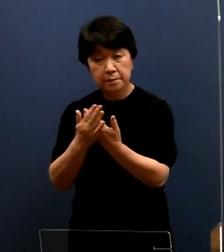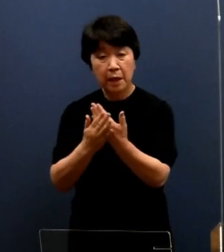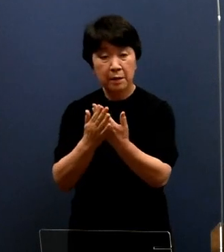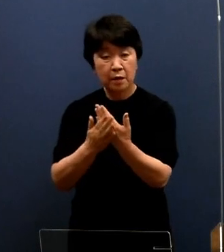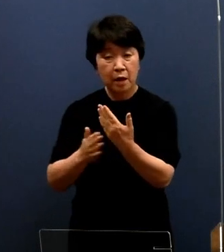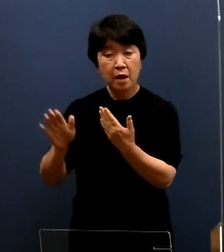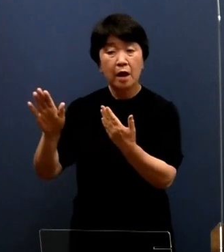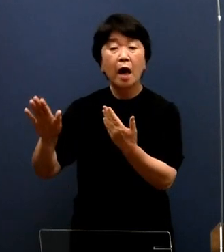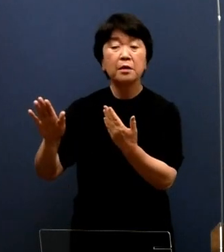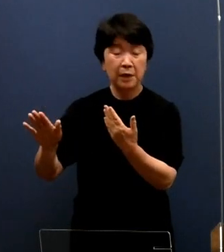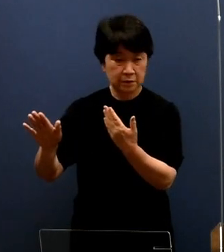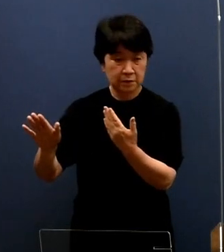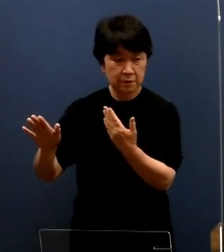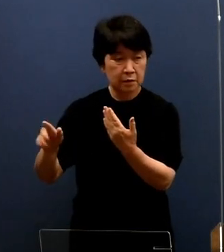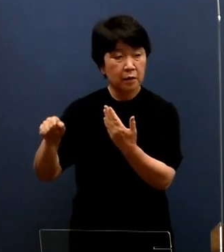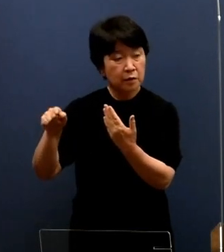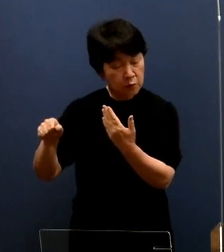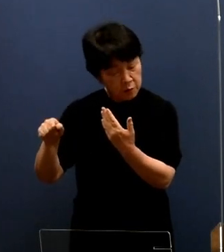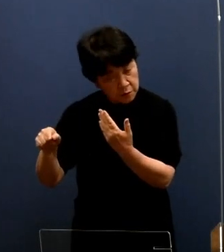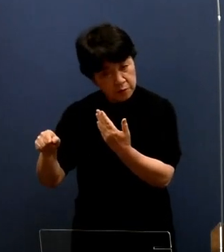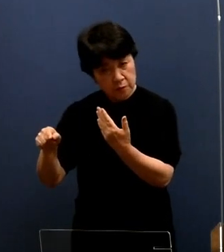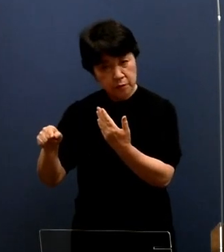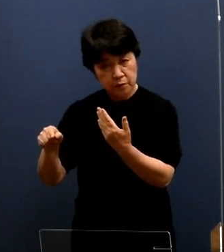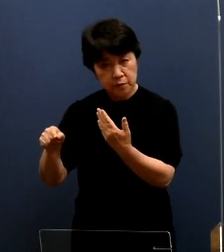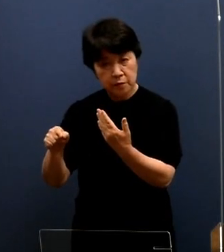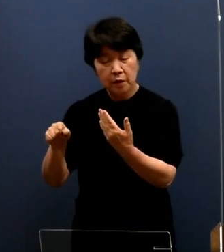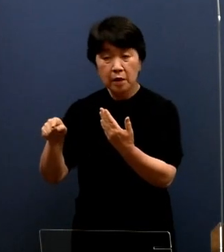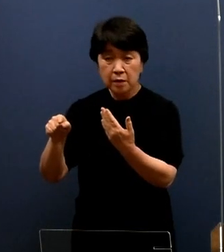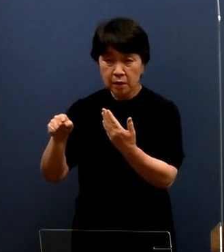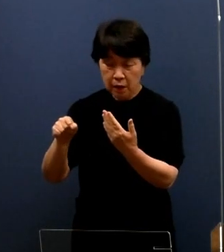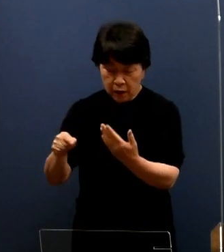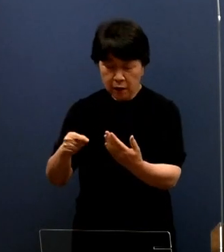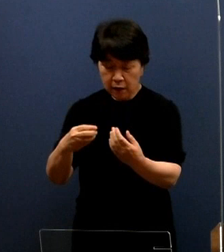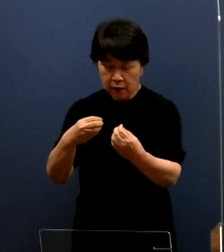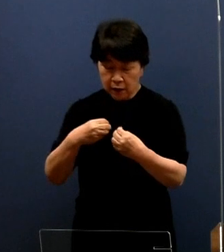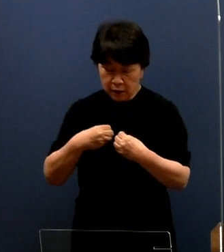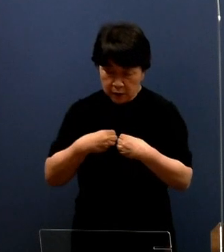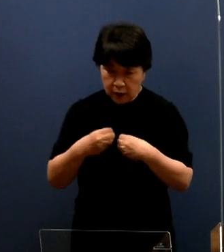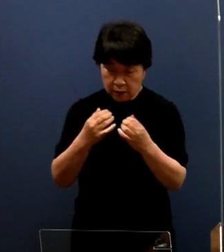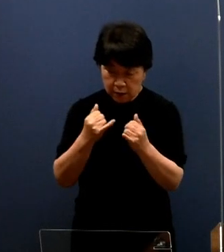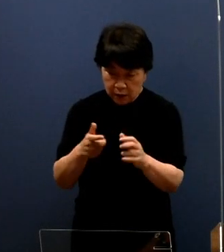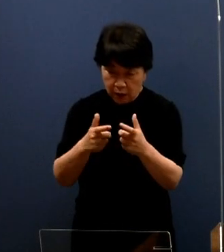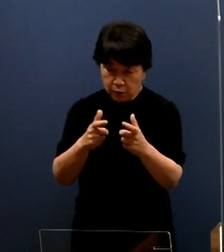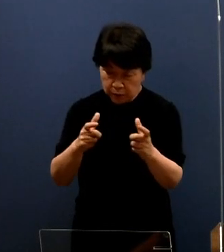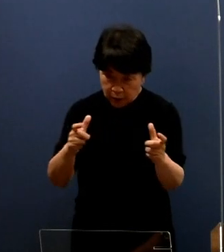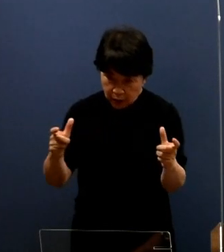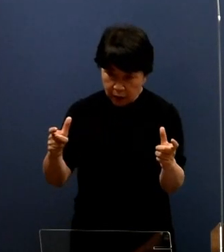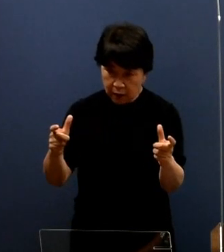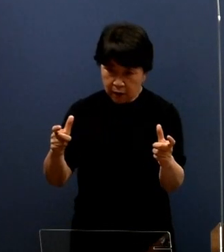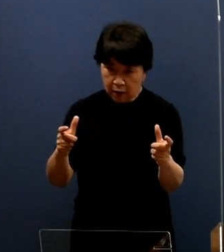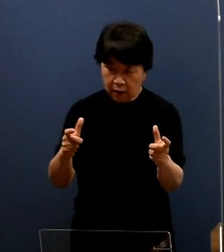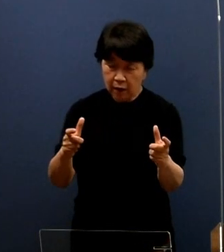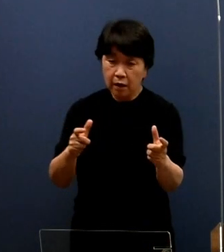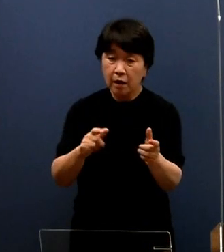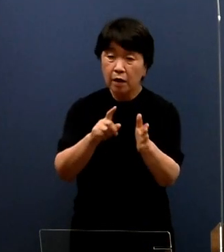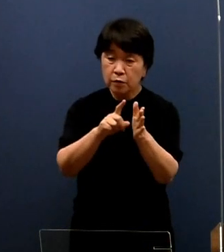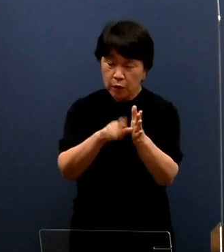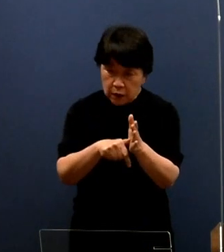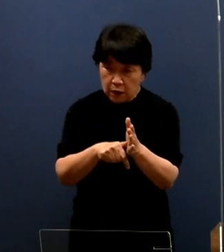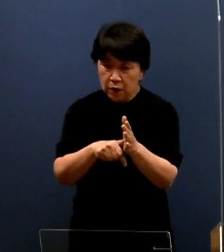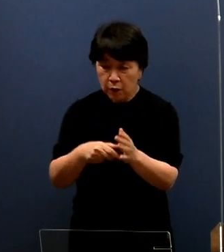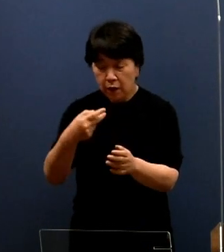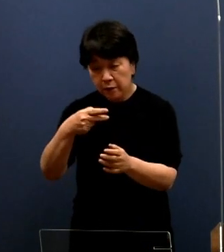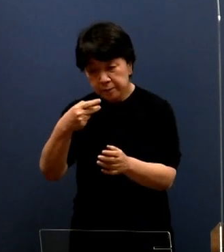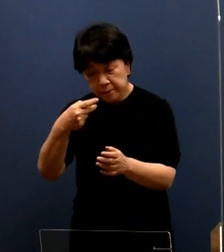は、その数字で区切り分けもできませんので。ともかく感染拡大で生じた飲食行動の自粛